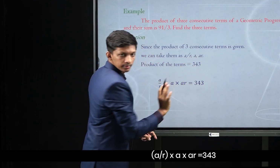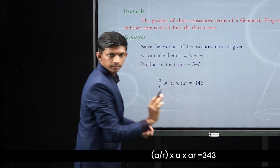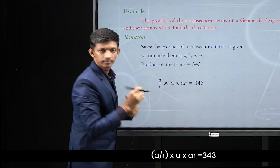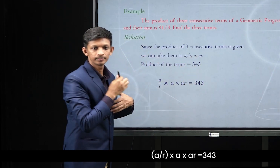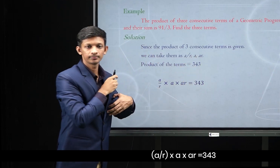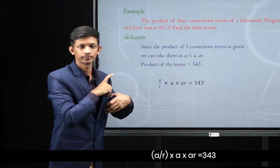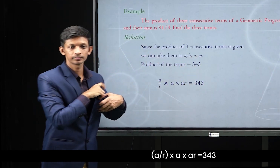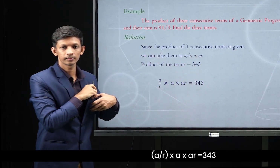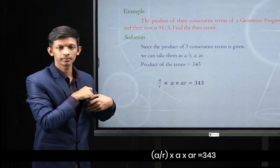343.